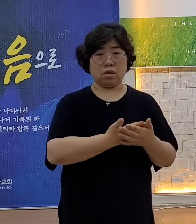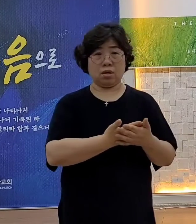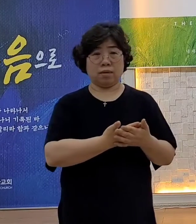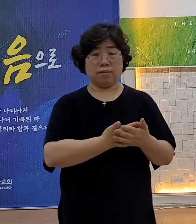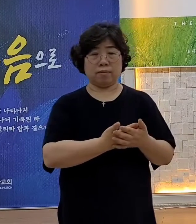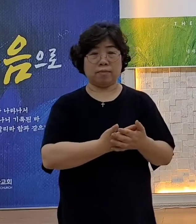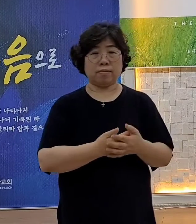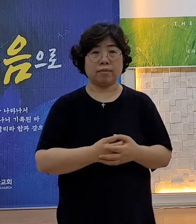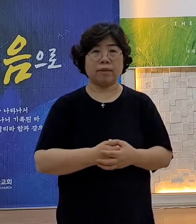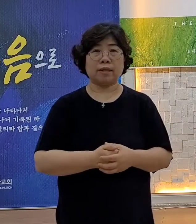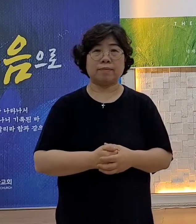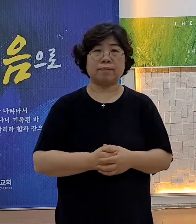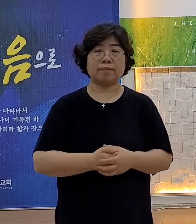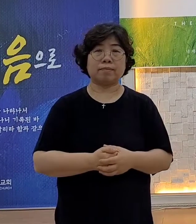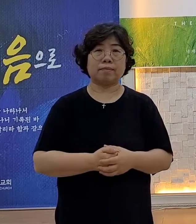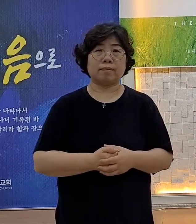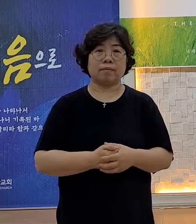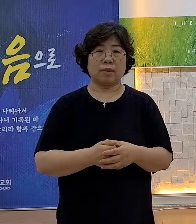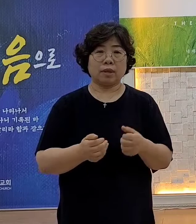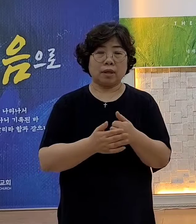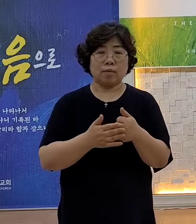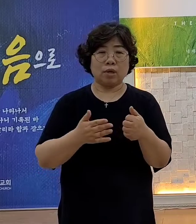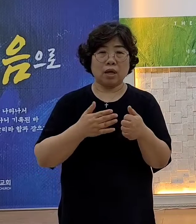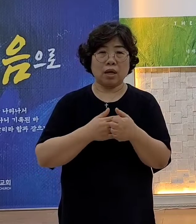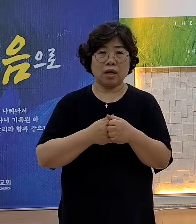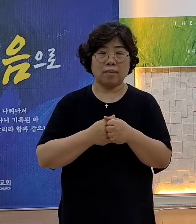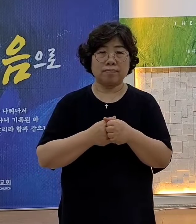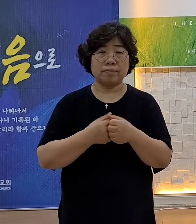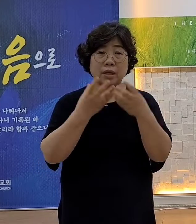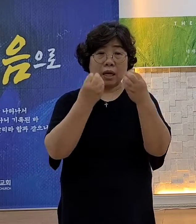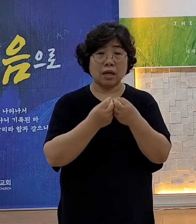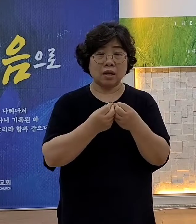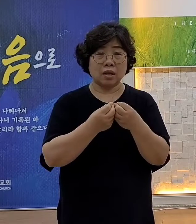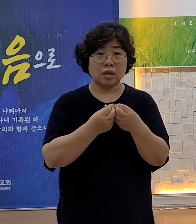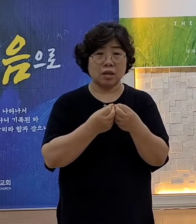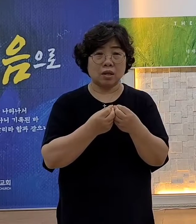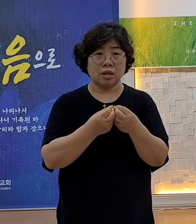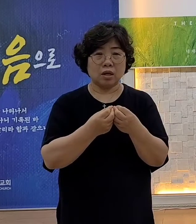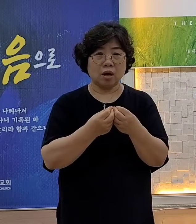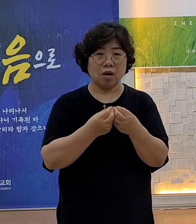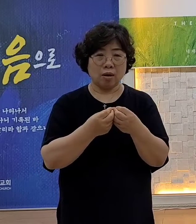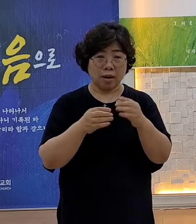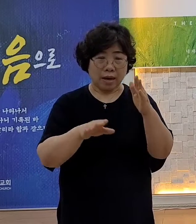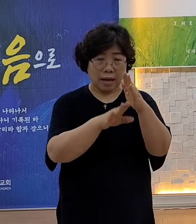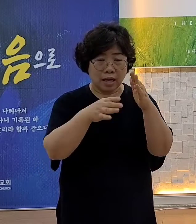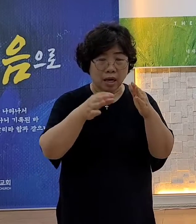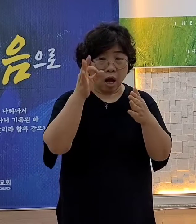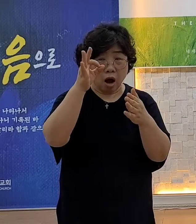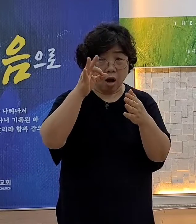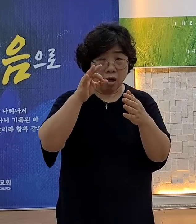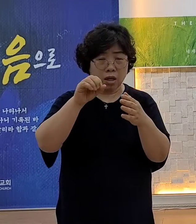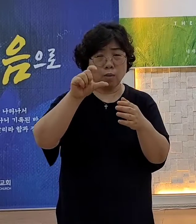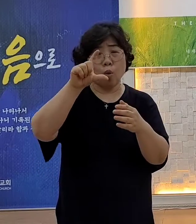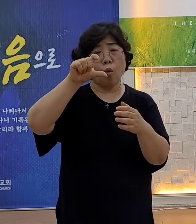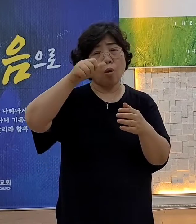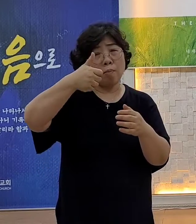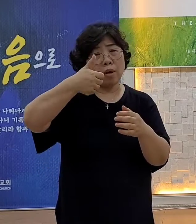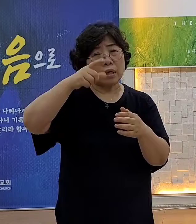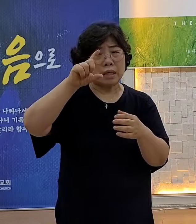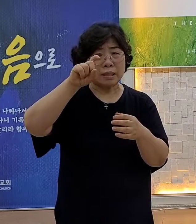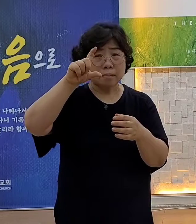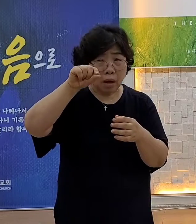가능하면 예를 들어서 뭐 한 10만 원 하잖아요 가정에서 그러면 엄마 아빠 5만 원만 하고 형편이 안 되면